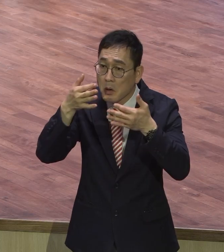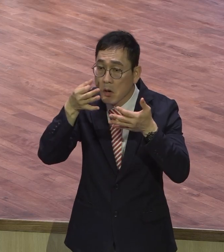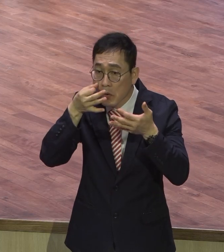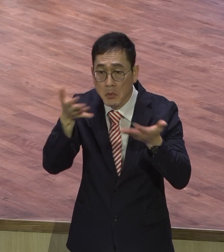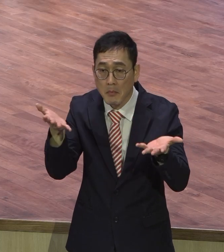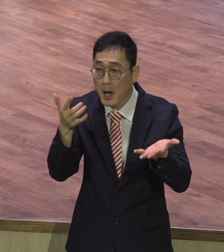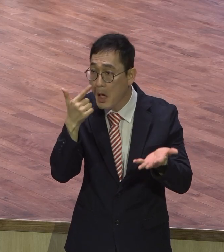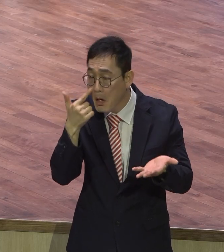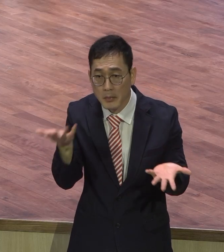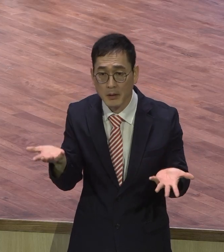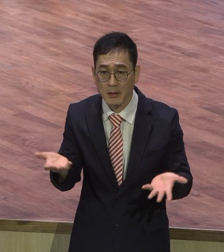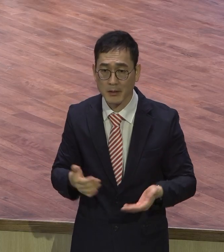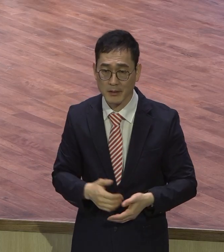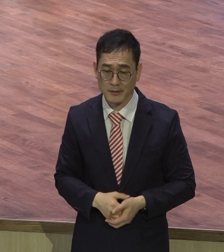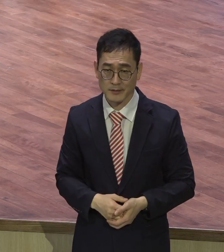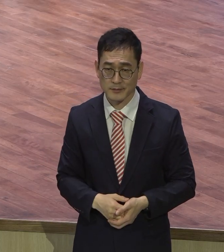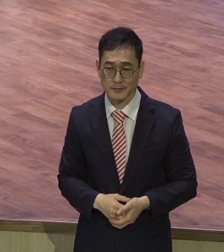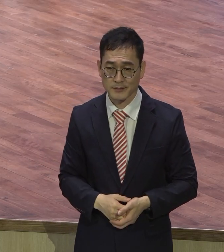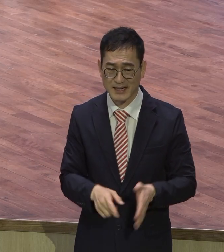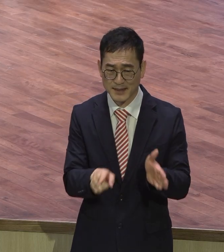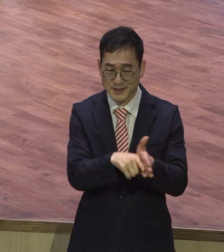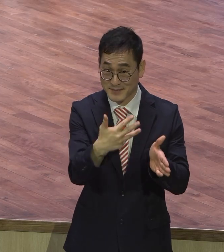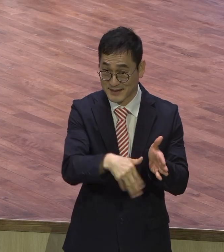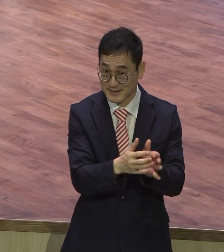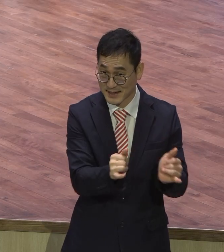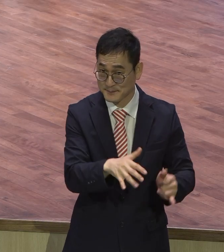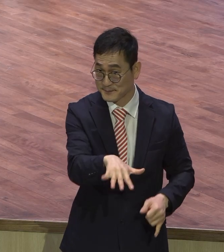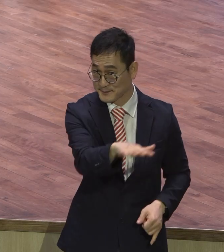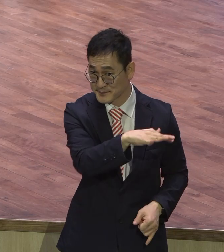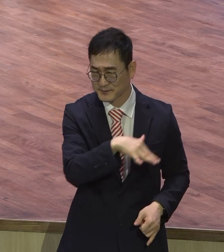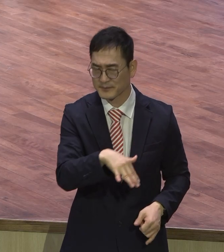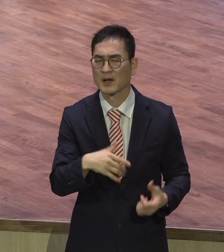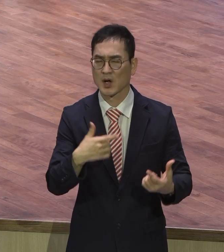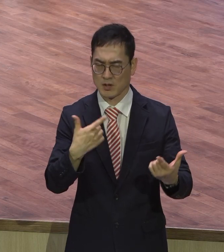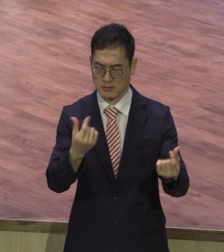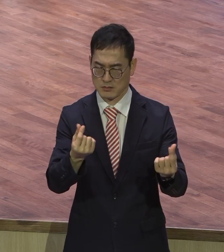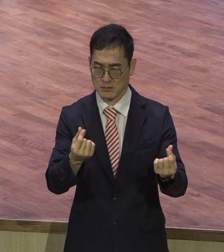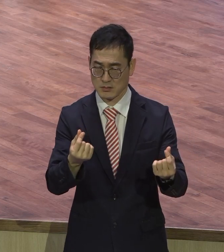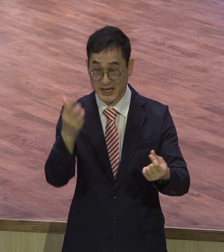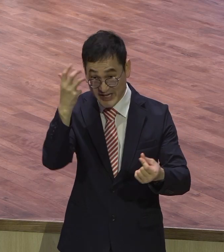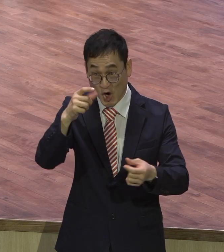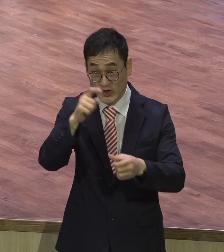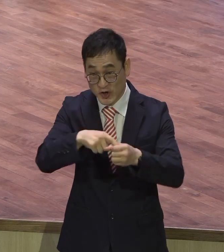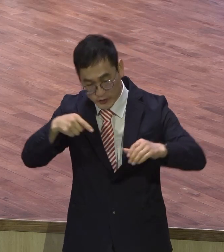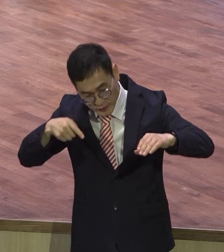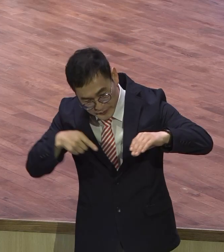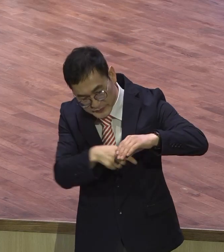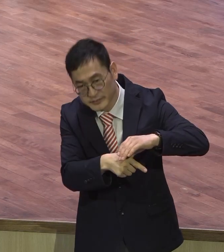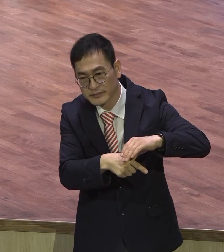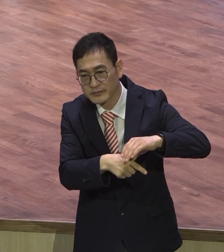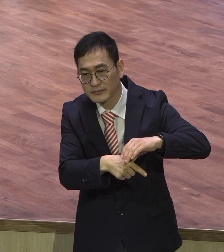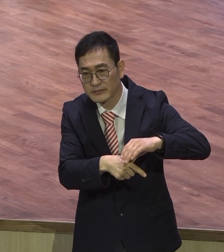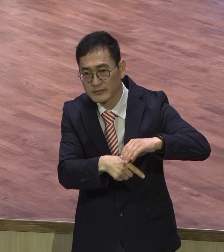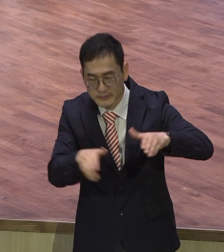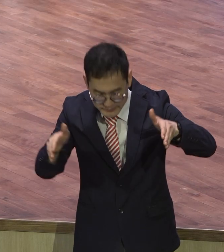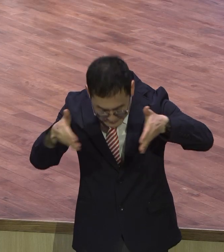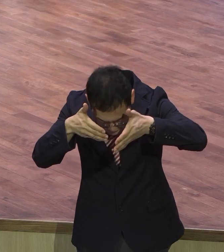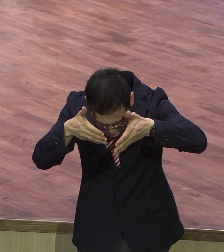지금 불신자 상태로 바로 그런 삶 영직 터널 속에 딱 같이 있어요. 못 봐.